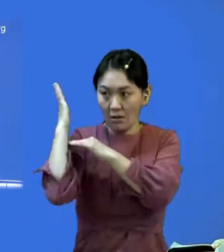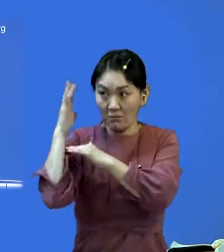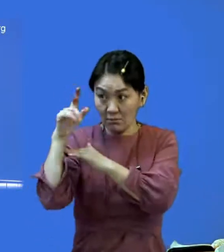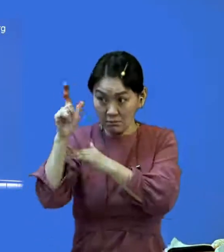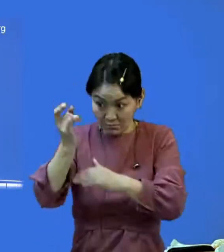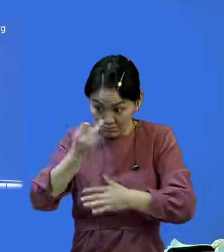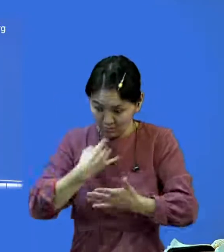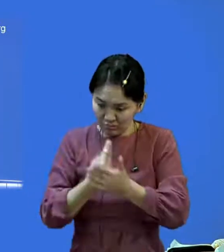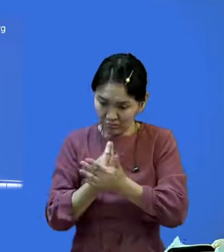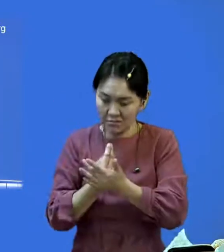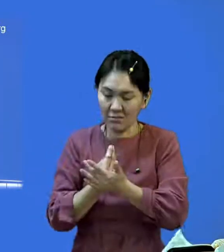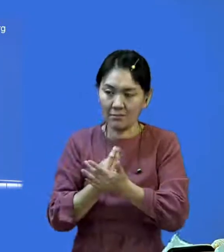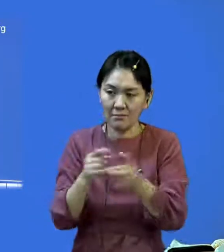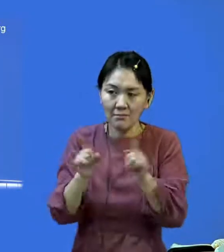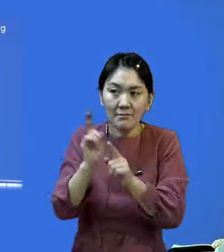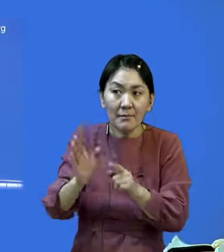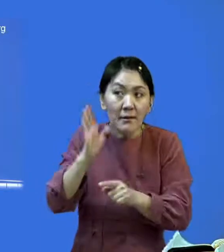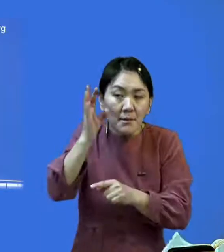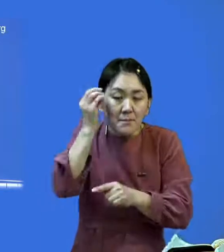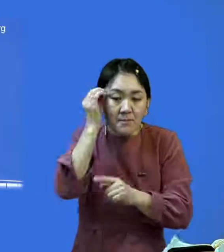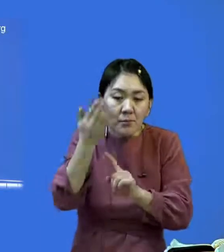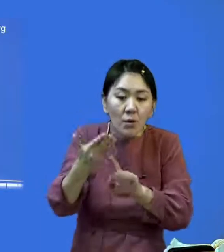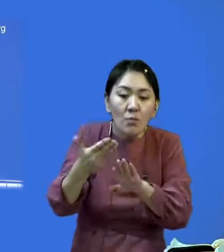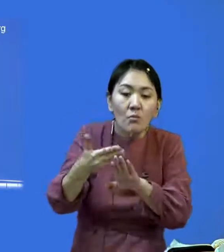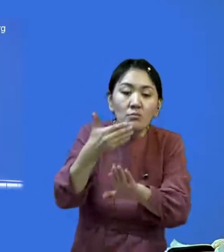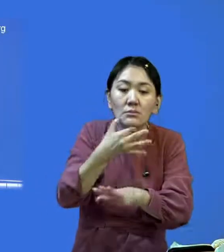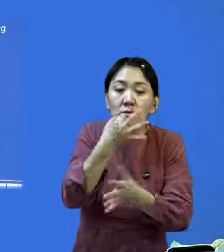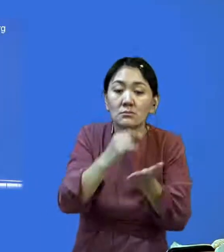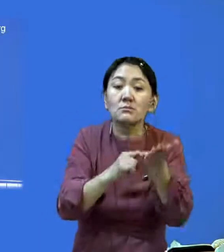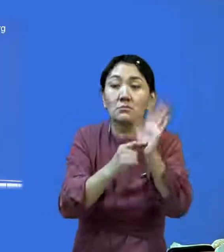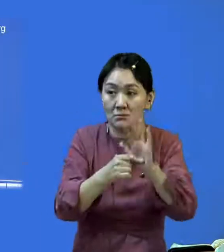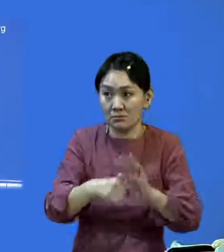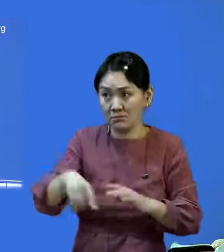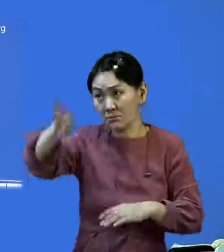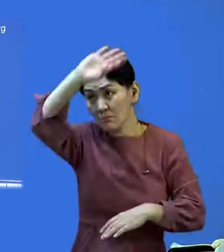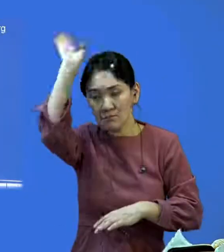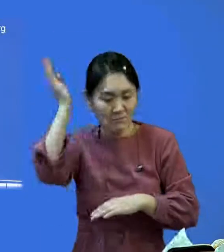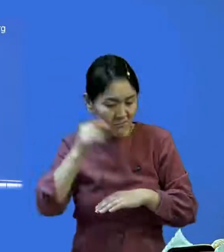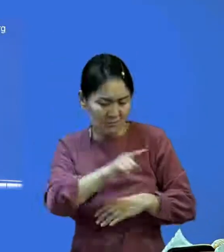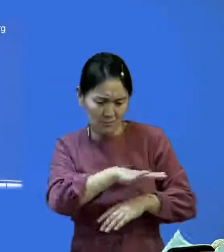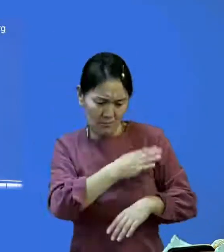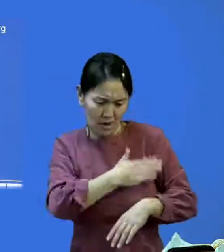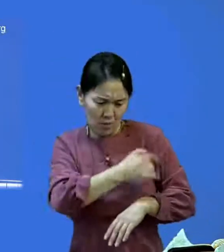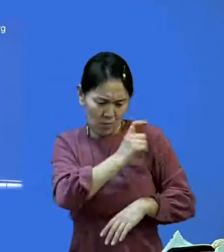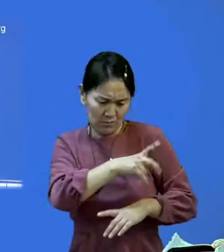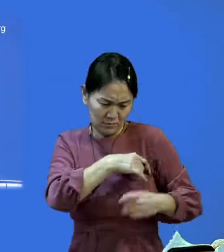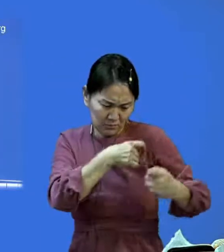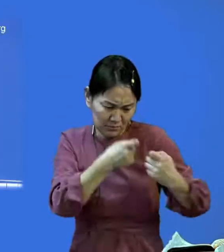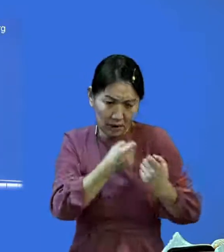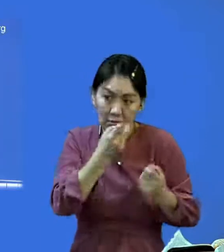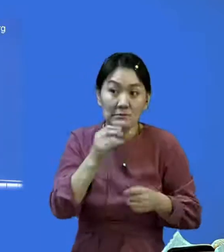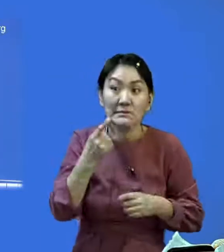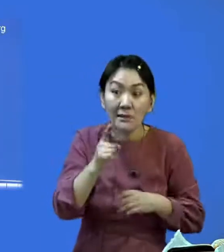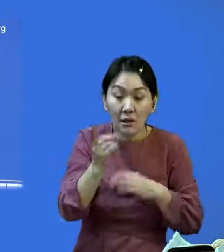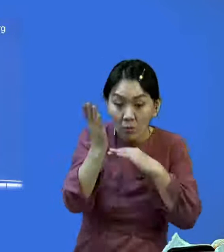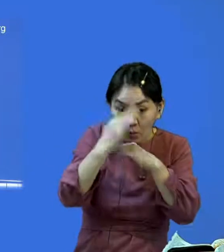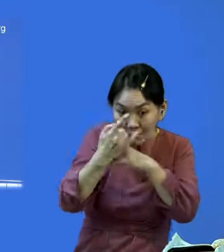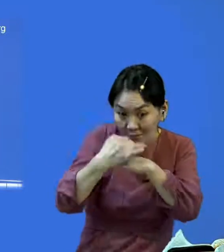Тэгээ тэнгэрээс миний хайрт хүү түүнд таалал оршдог гэж байгаа нь тэрээр үхэж дахин амьдрснаа.